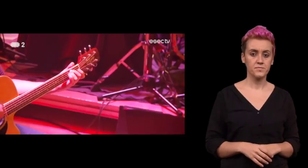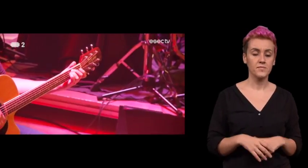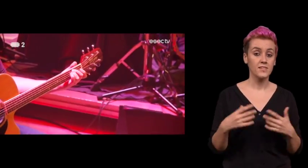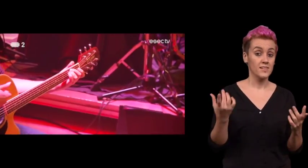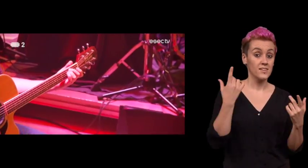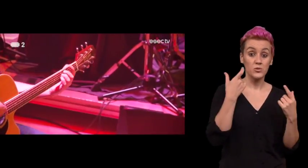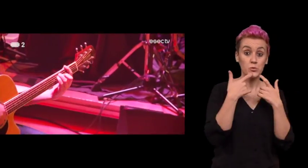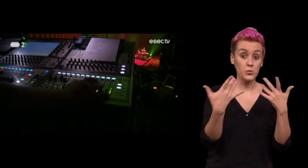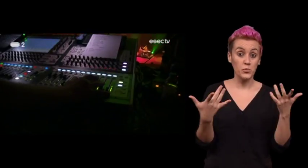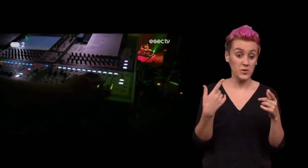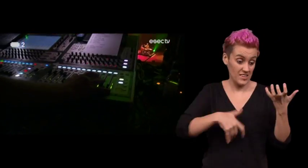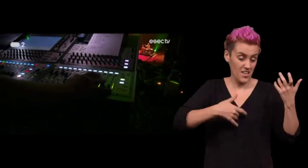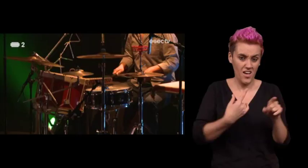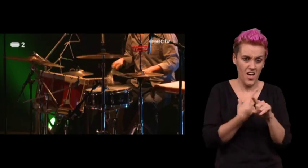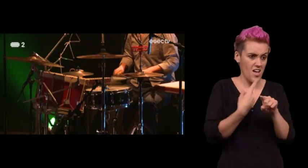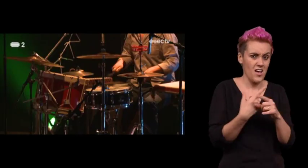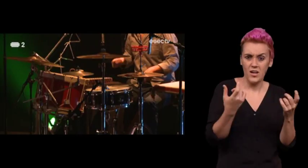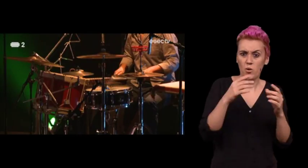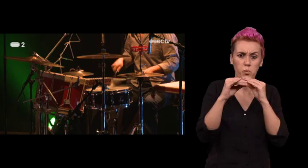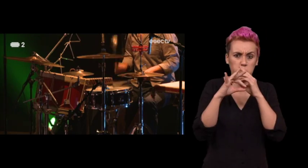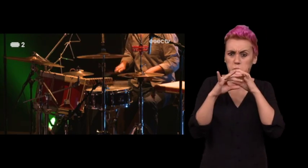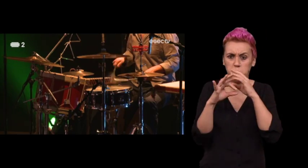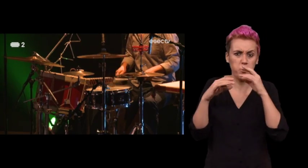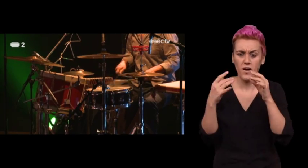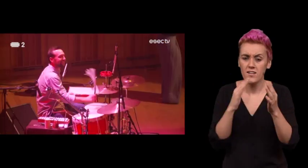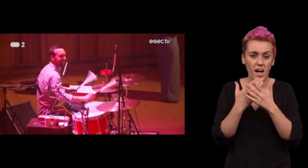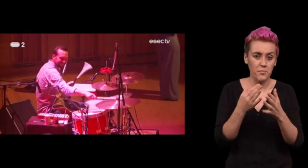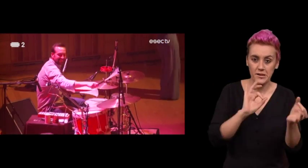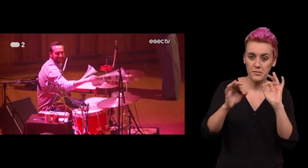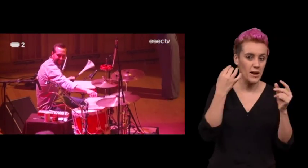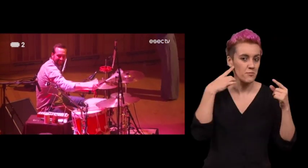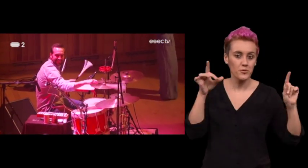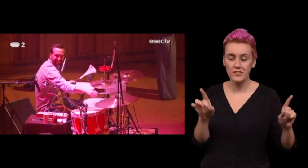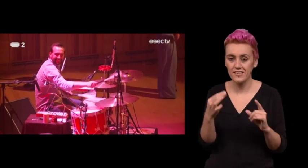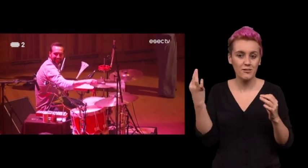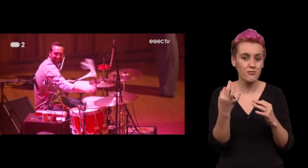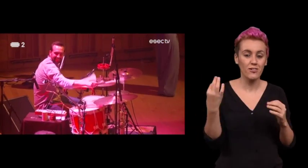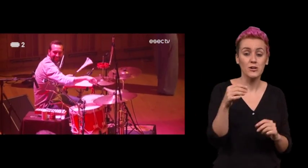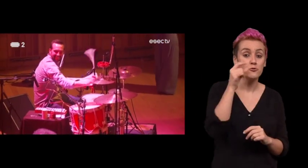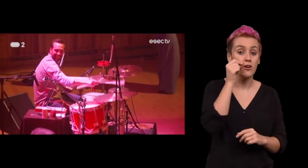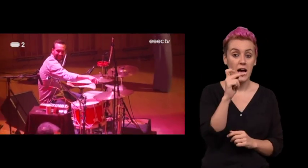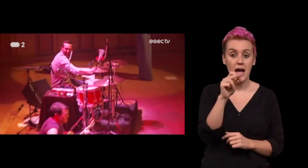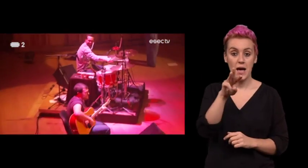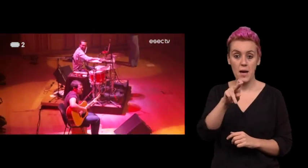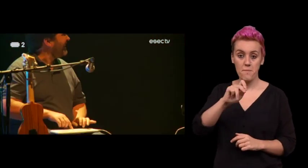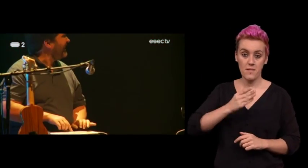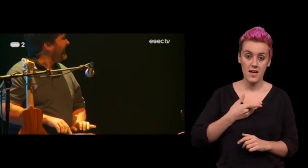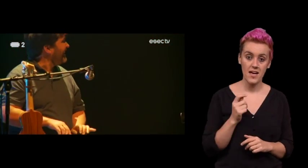tudo o que estão aqui a ver, que tocou, soprou, arranjou, produziu Amadeu Magalhães.